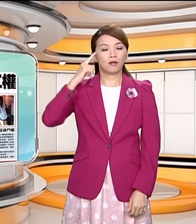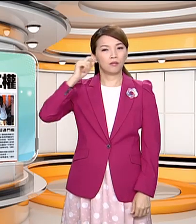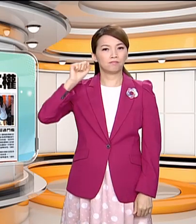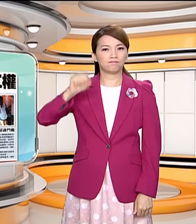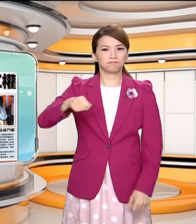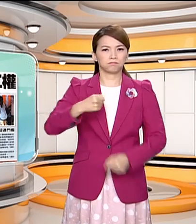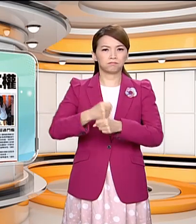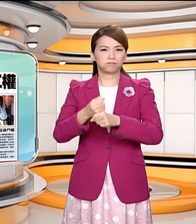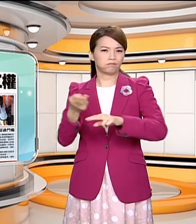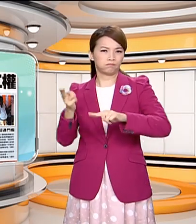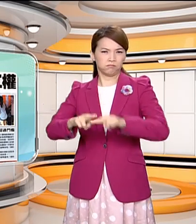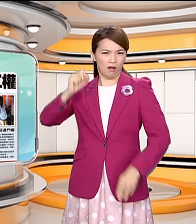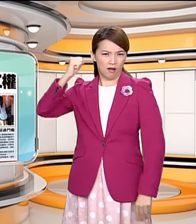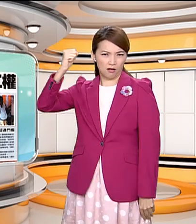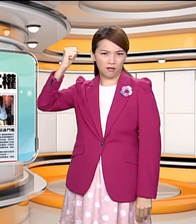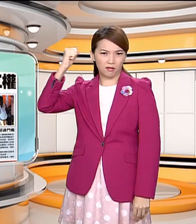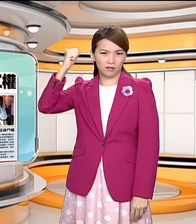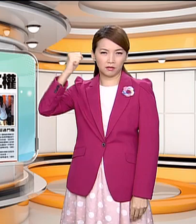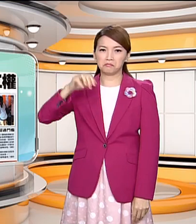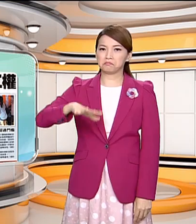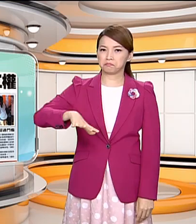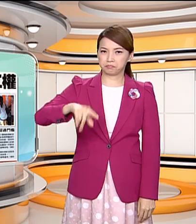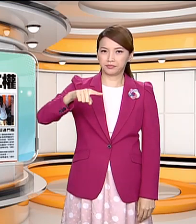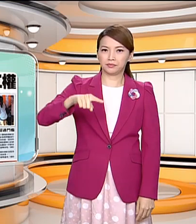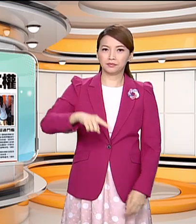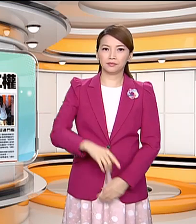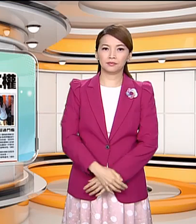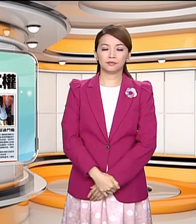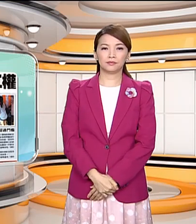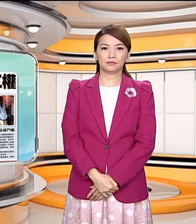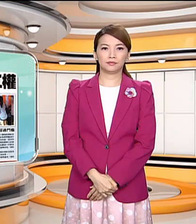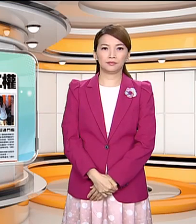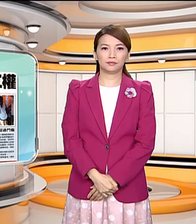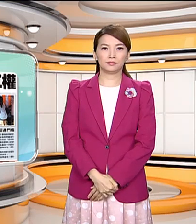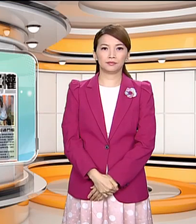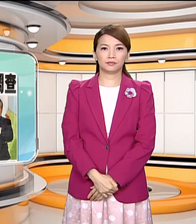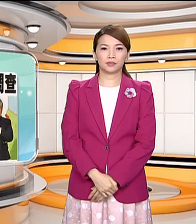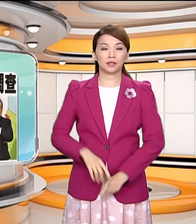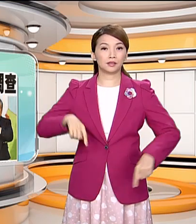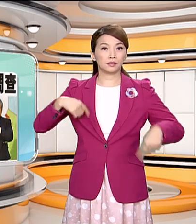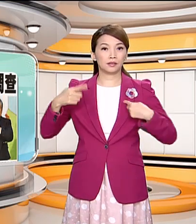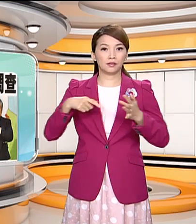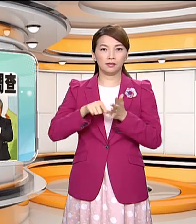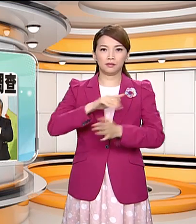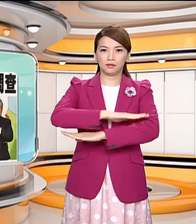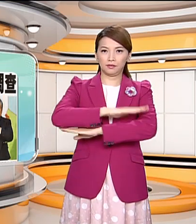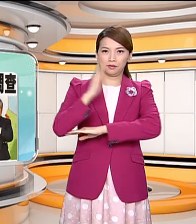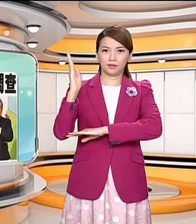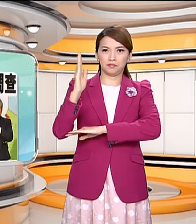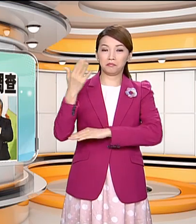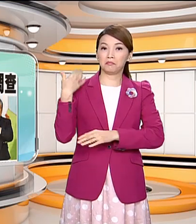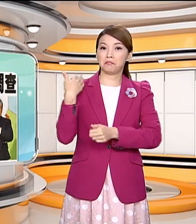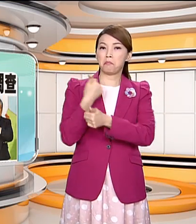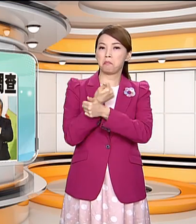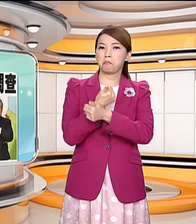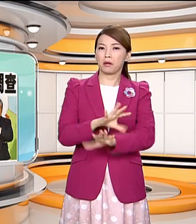得罢工权。而《自由时报》则是报道，前国策顾问郝明